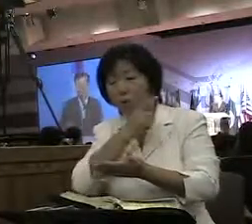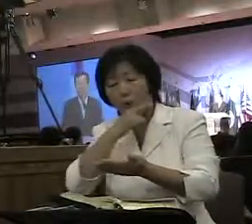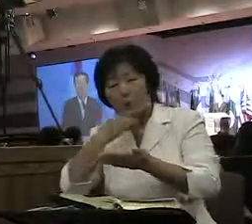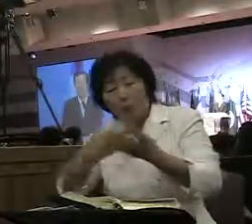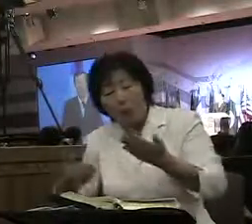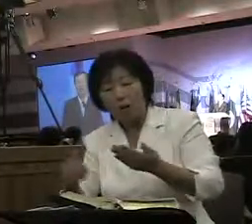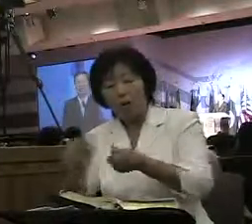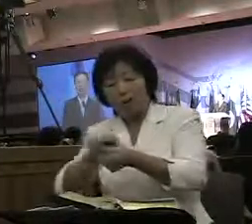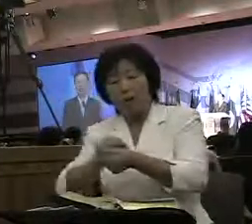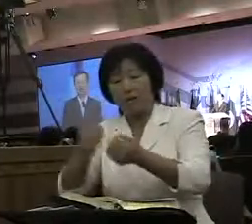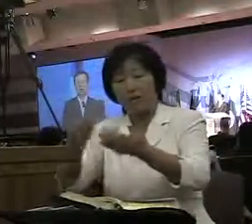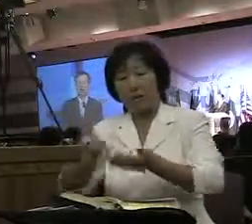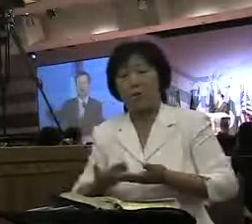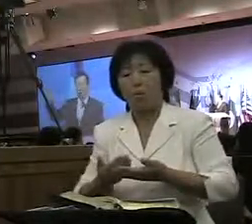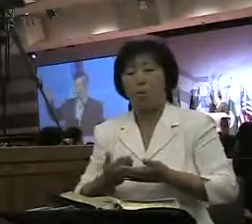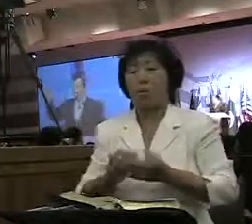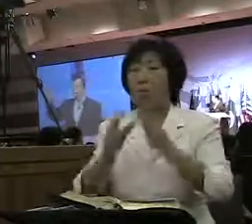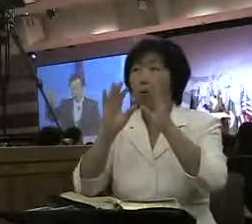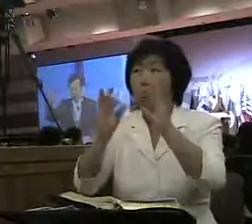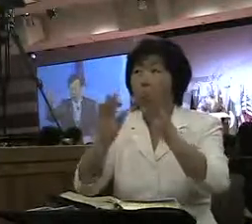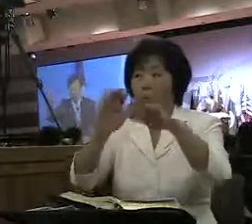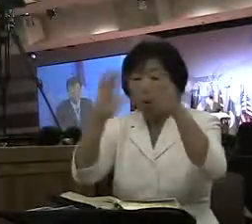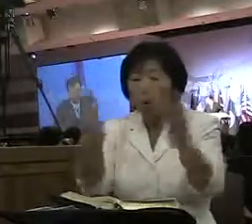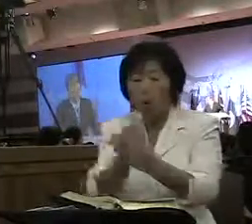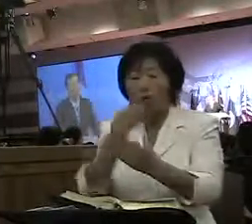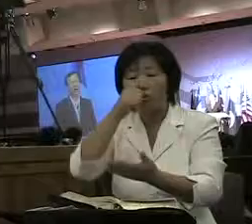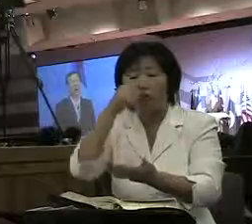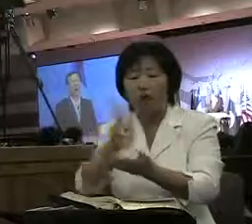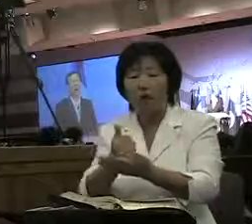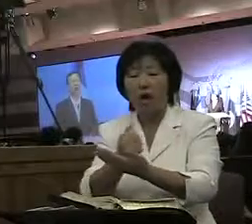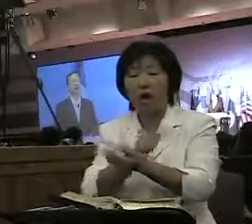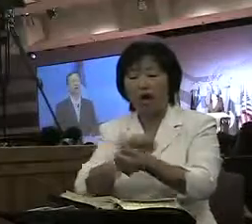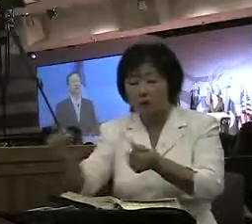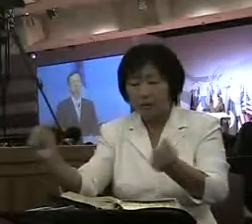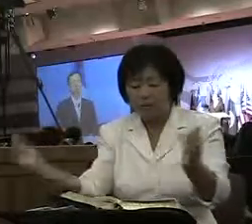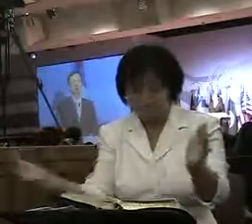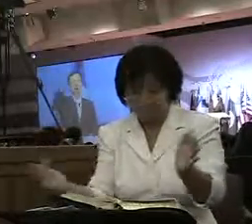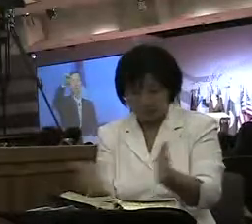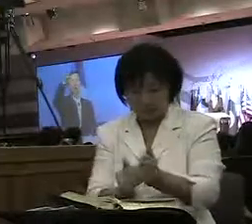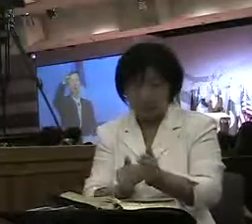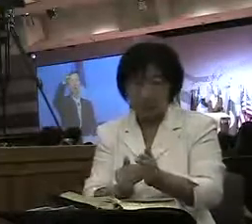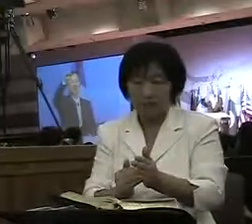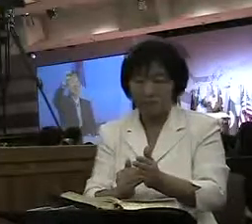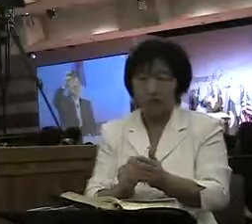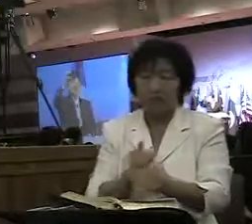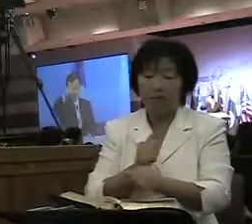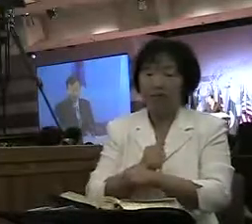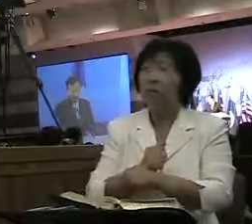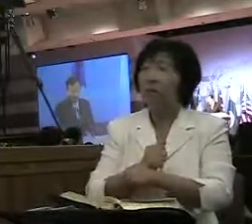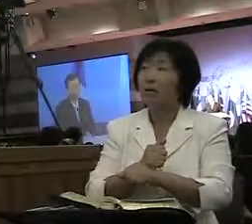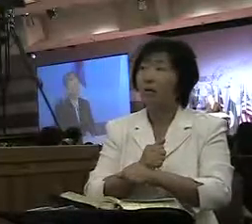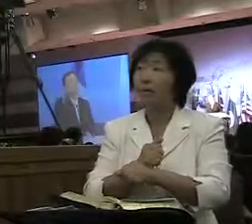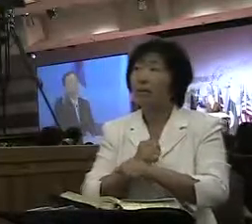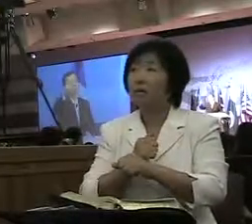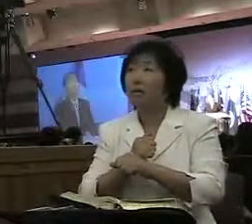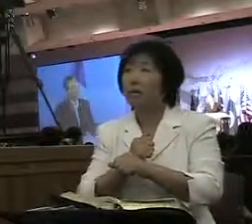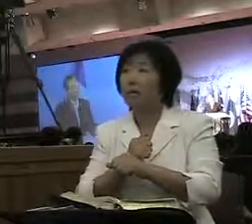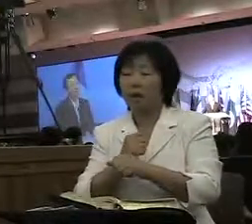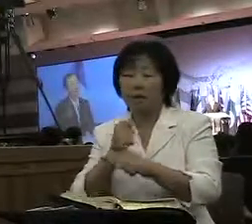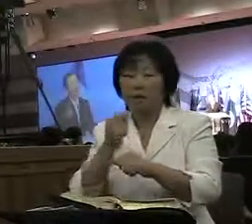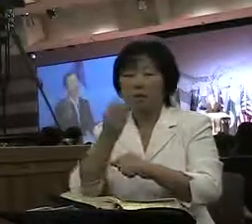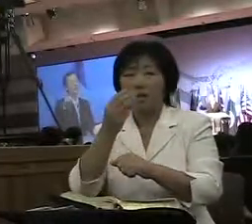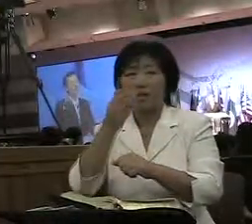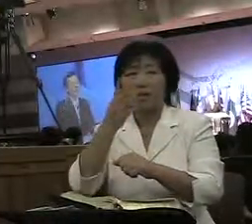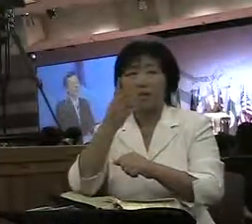보시고 하나님께서 말씀하시기를 모든 죄가 씻어졌노라 하고 의사봉을 3번